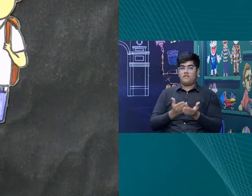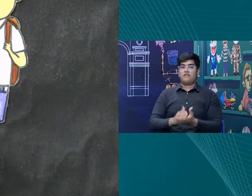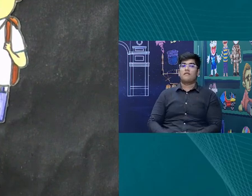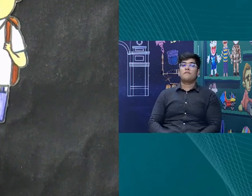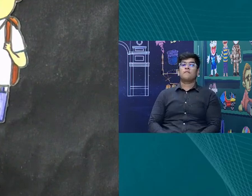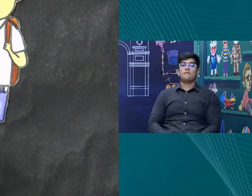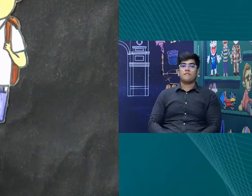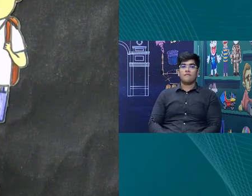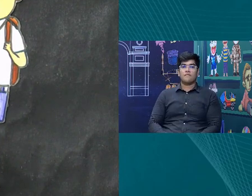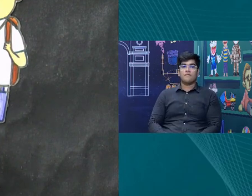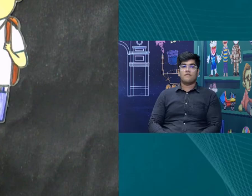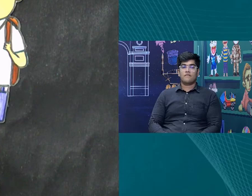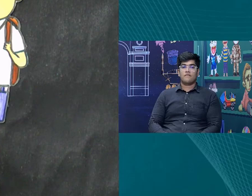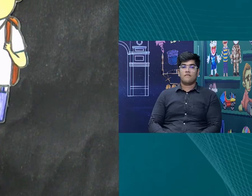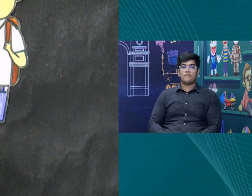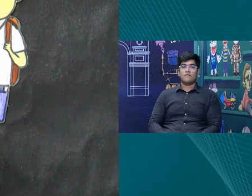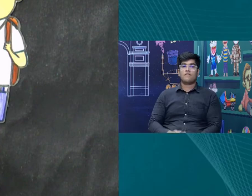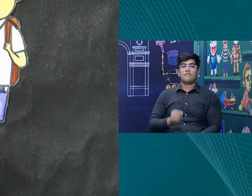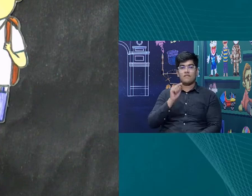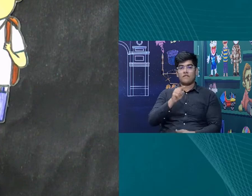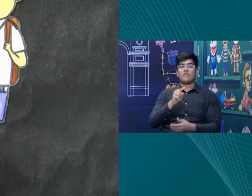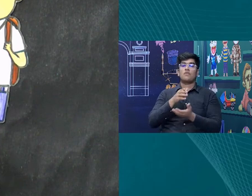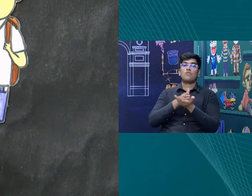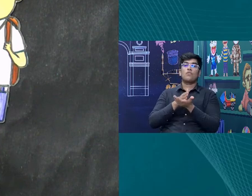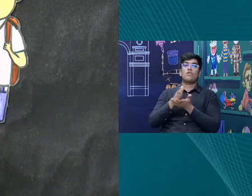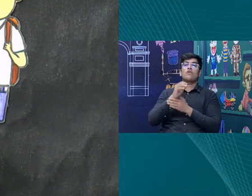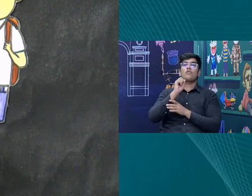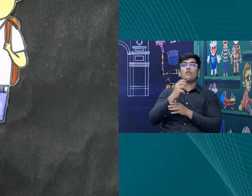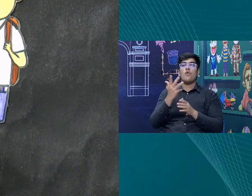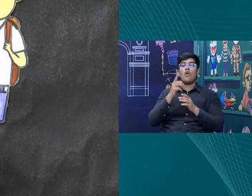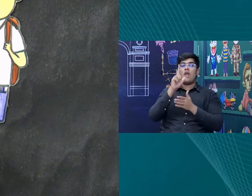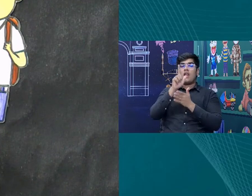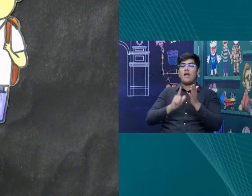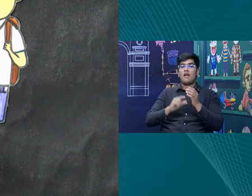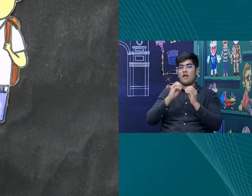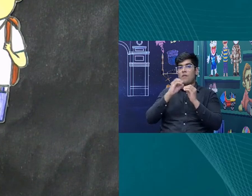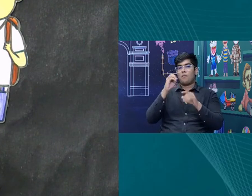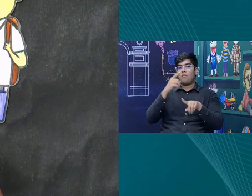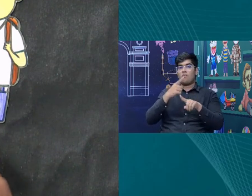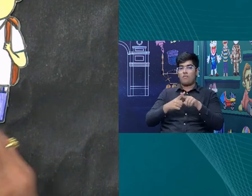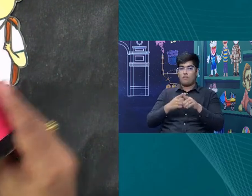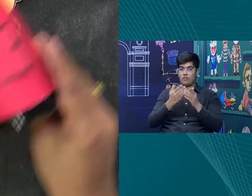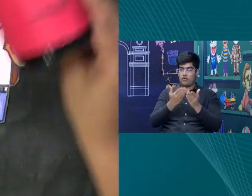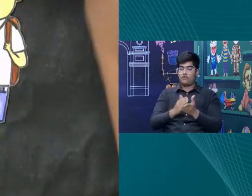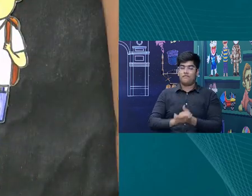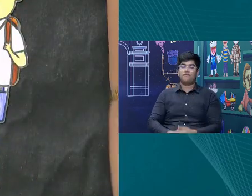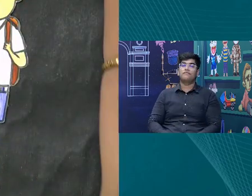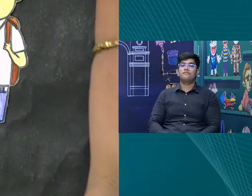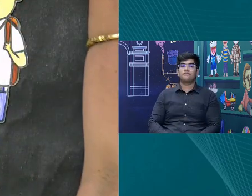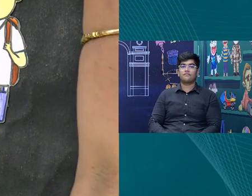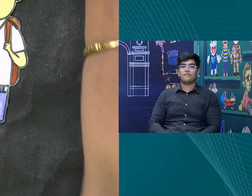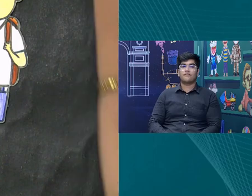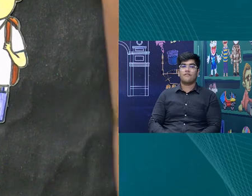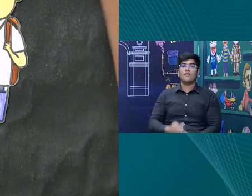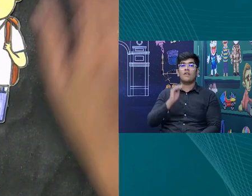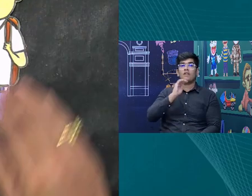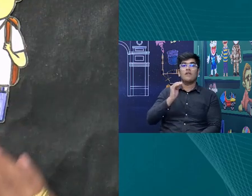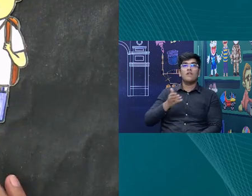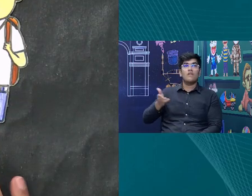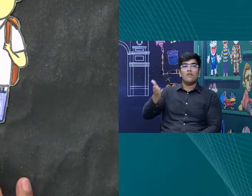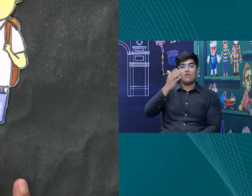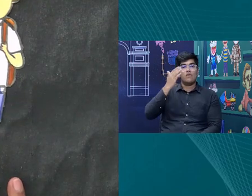तो इस तरीके से हम, यह है हमारा लैटर बॉक्स, तो यह चीजे होती हैं, जब बच्चे पहचानते हैं,